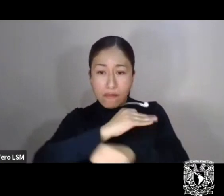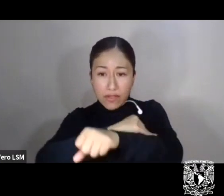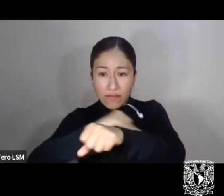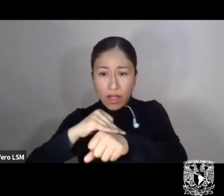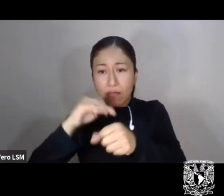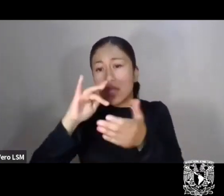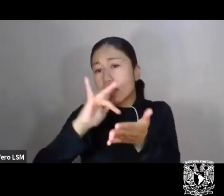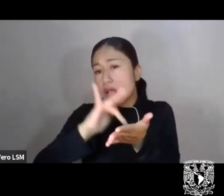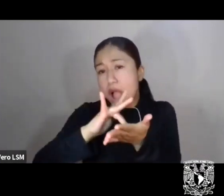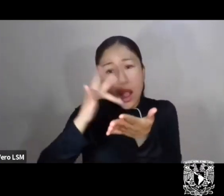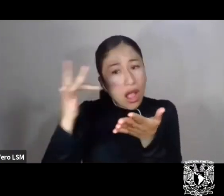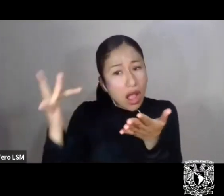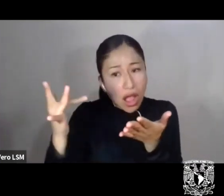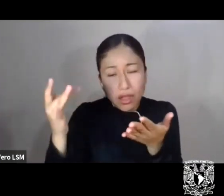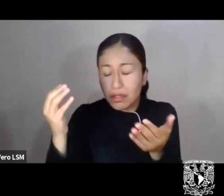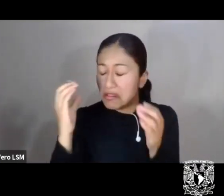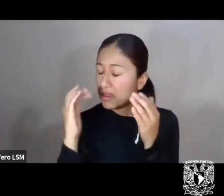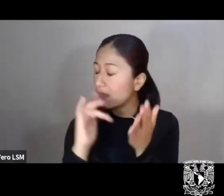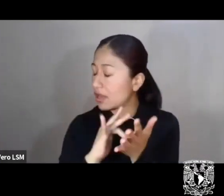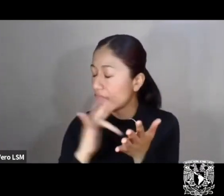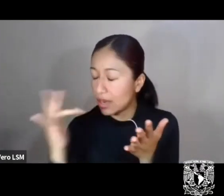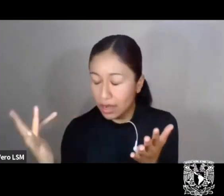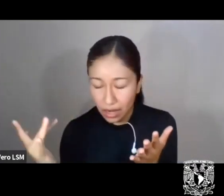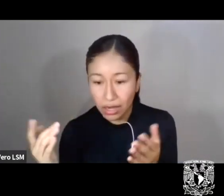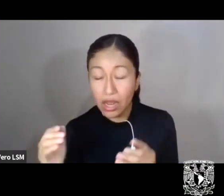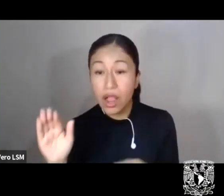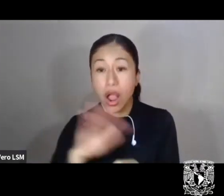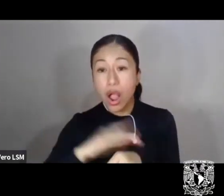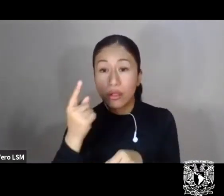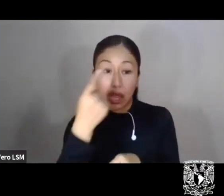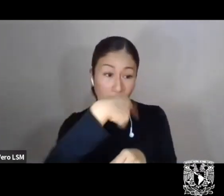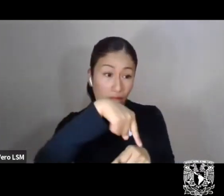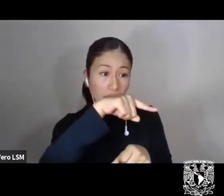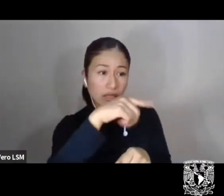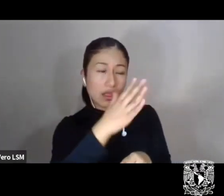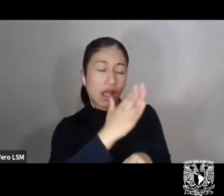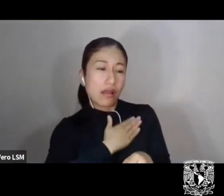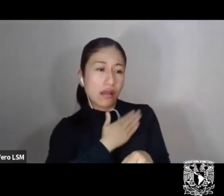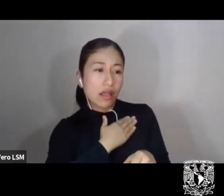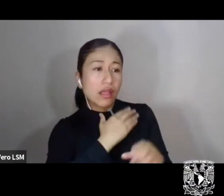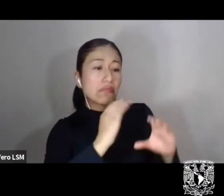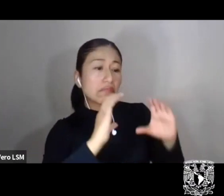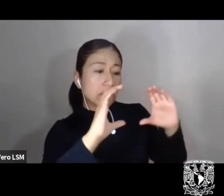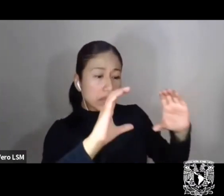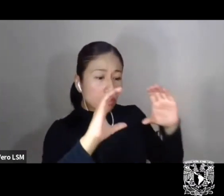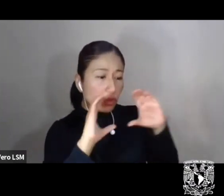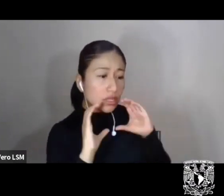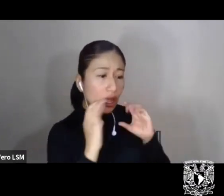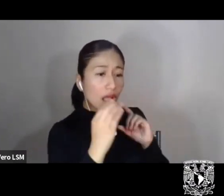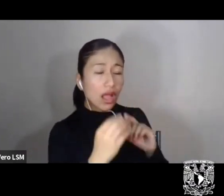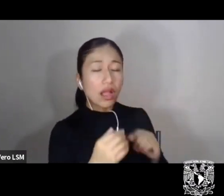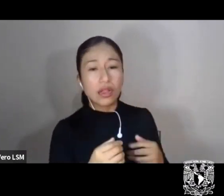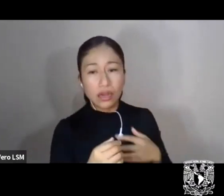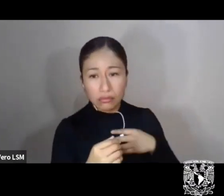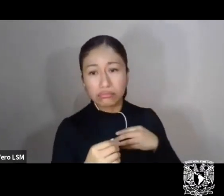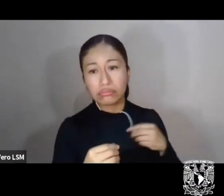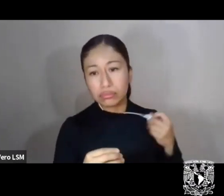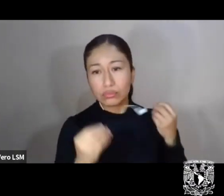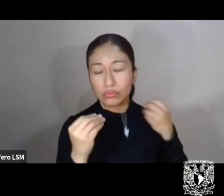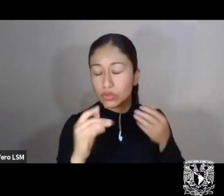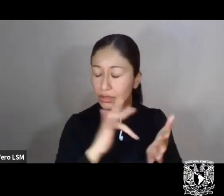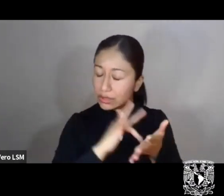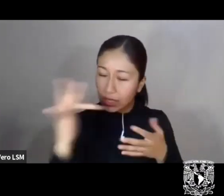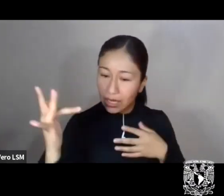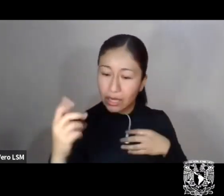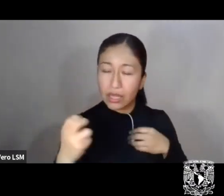prácticas que tienen que ver con el cuidado, el apoyo, que no atraviesa por una cuestión de servicios, sino que se va tejiendo